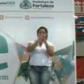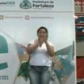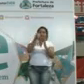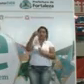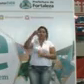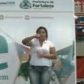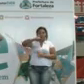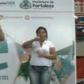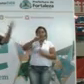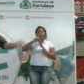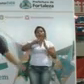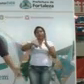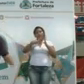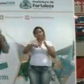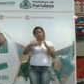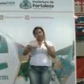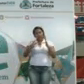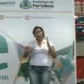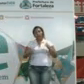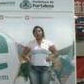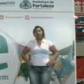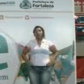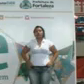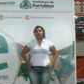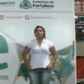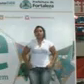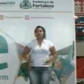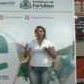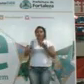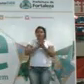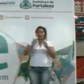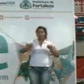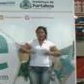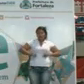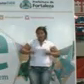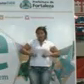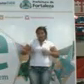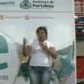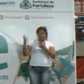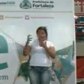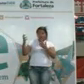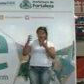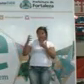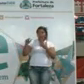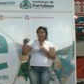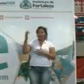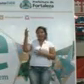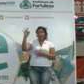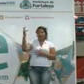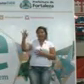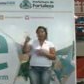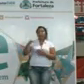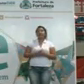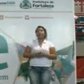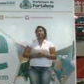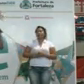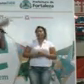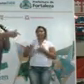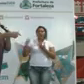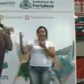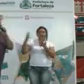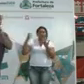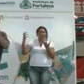simbolismo, a poesia fica decadente, sofre influência da França, que é o simbolismo francês, do